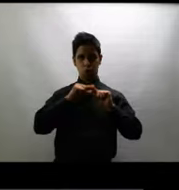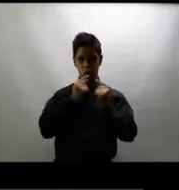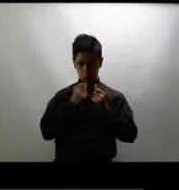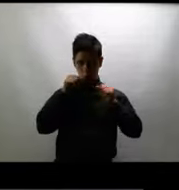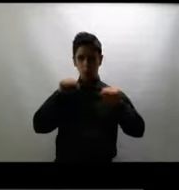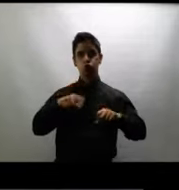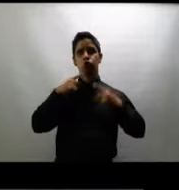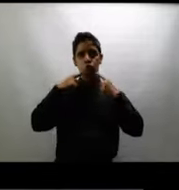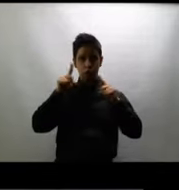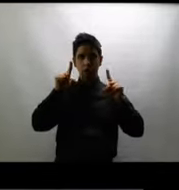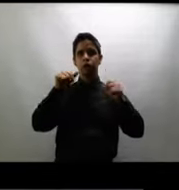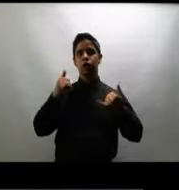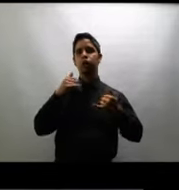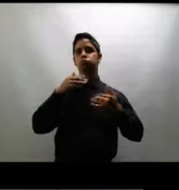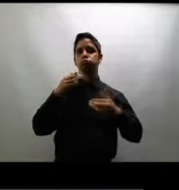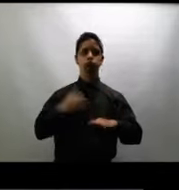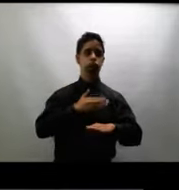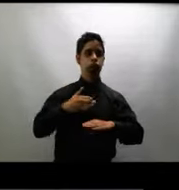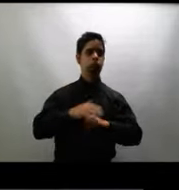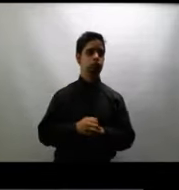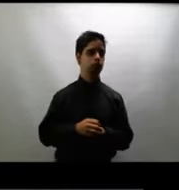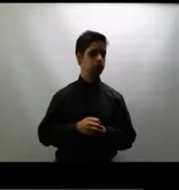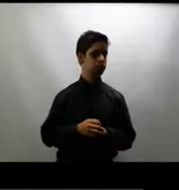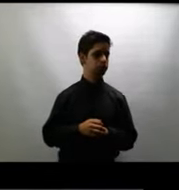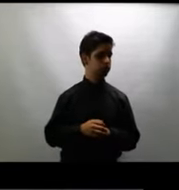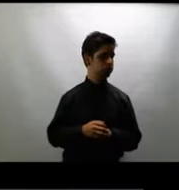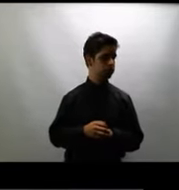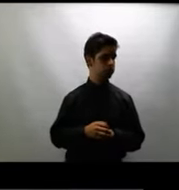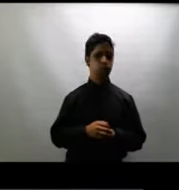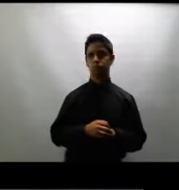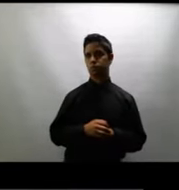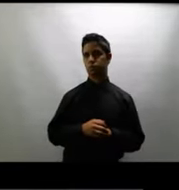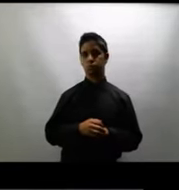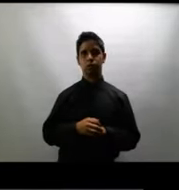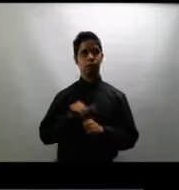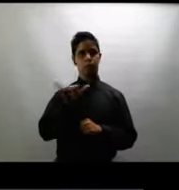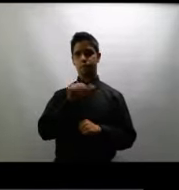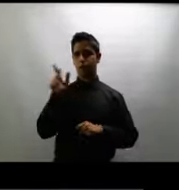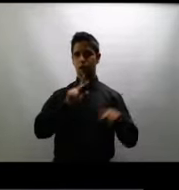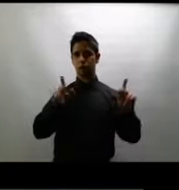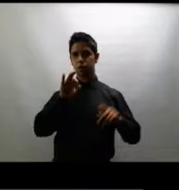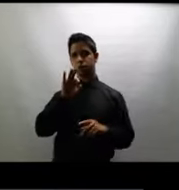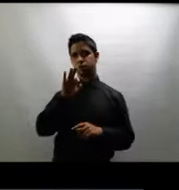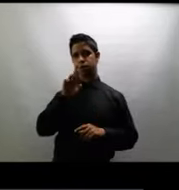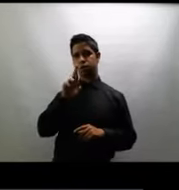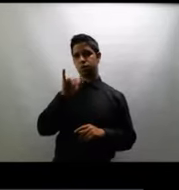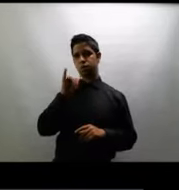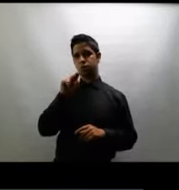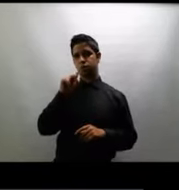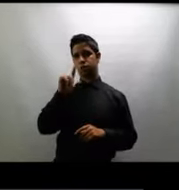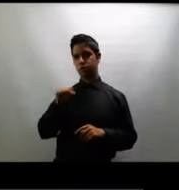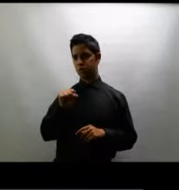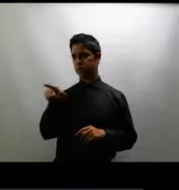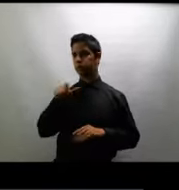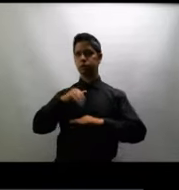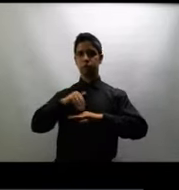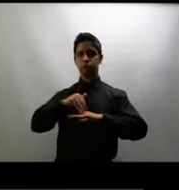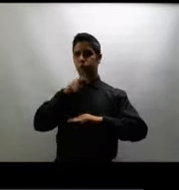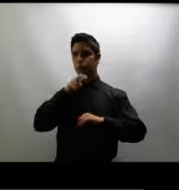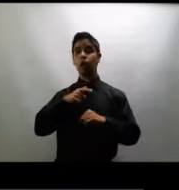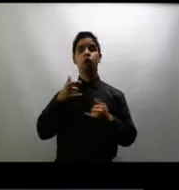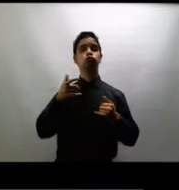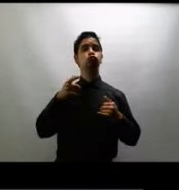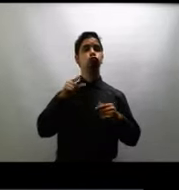surgió. Lo de cafés. ¿De los mismos Friends fueron que sacaste la música? Sí, la banda sacó de los Friends. Cuéntame, okay. ¿Quiénes son la banda? Ahora mismo la banda